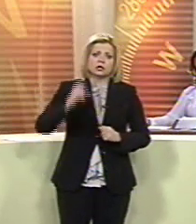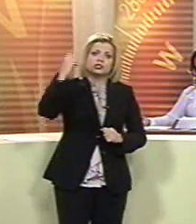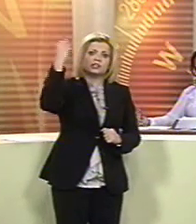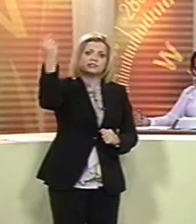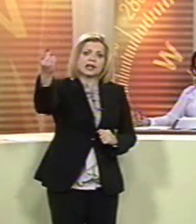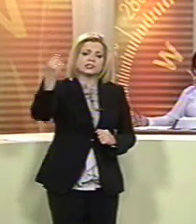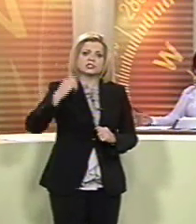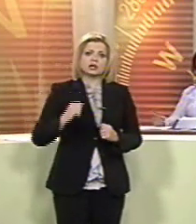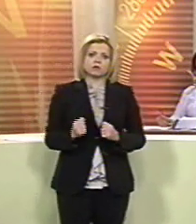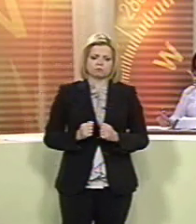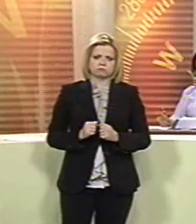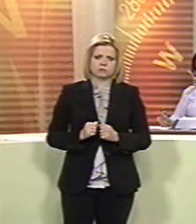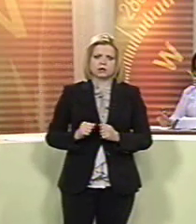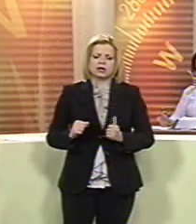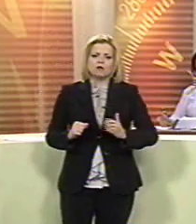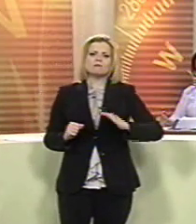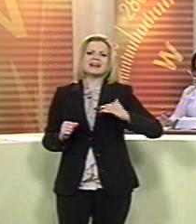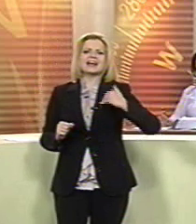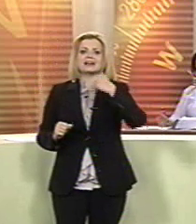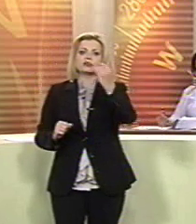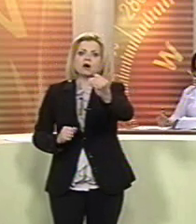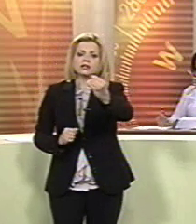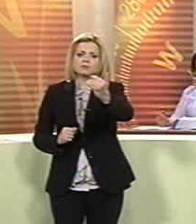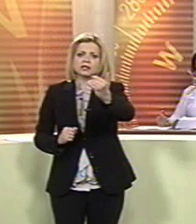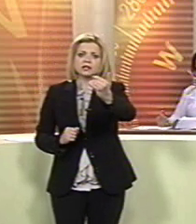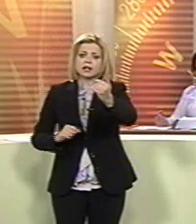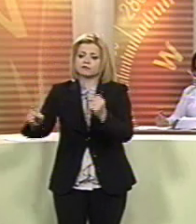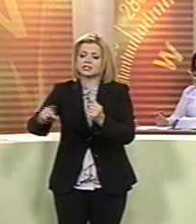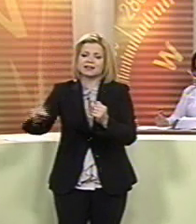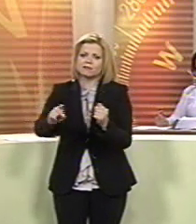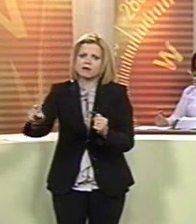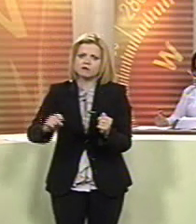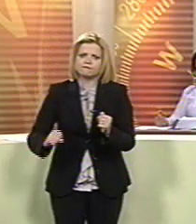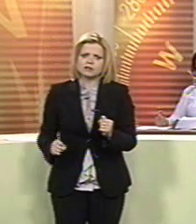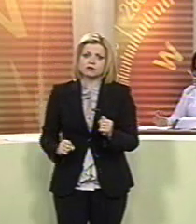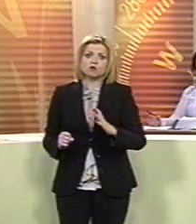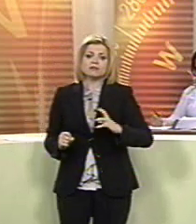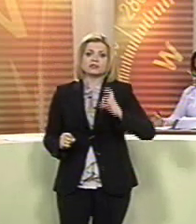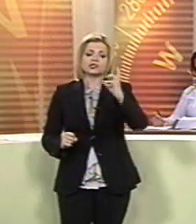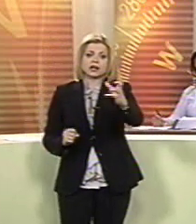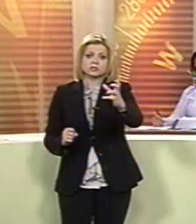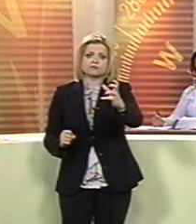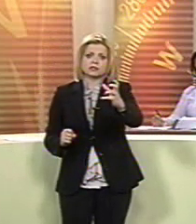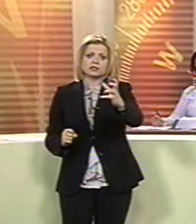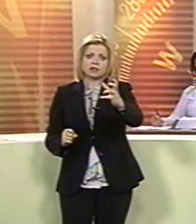de interdição, uma negatória de paternidade, você não é o meu filho, ou uma investigação de